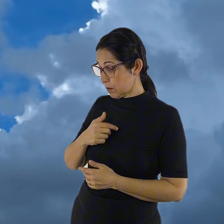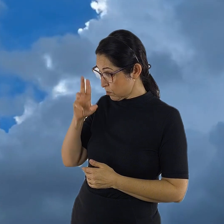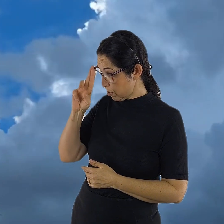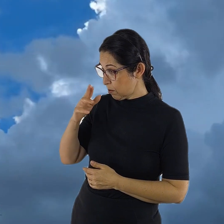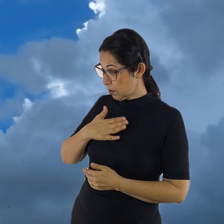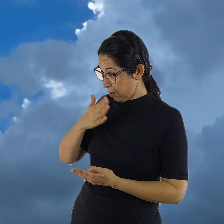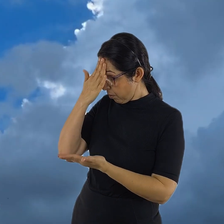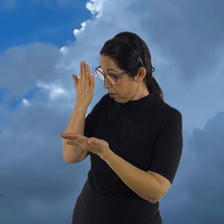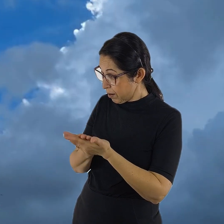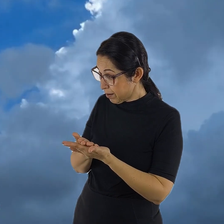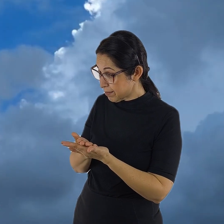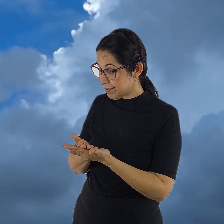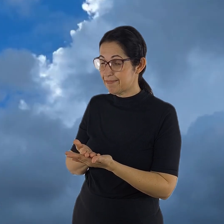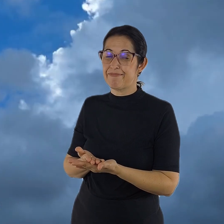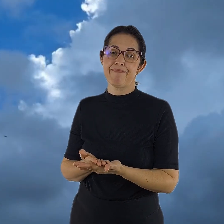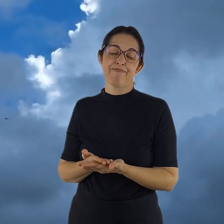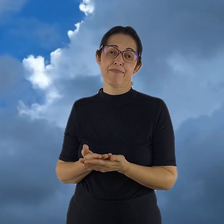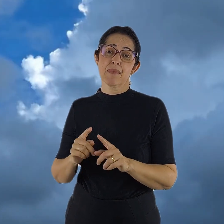sinceridade. Senhor,